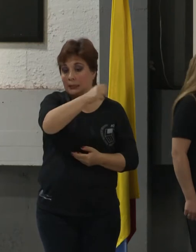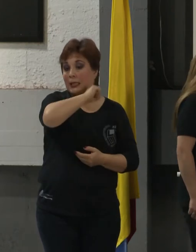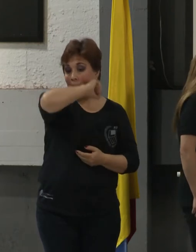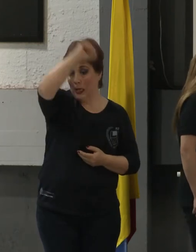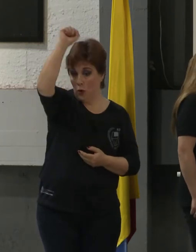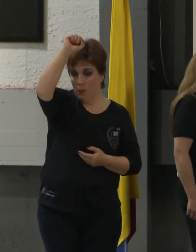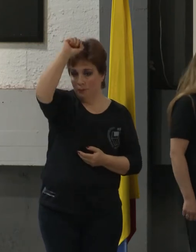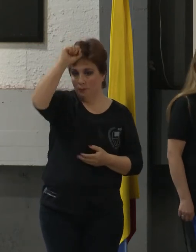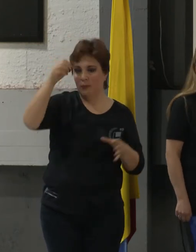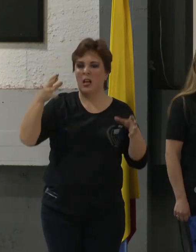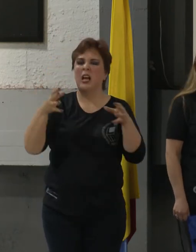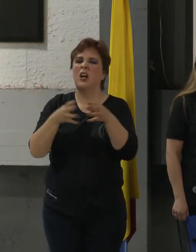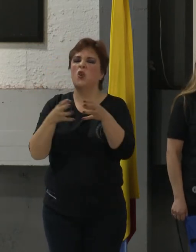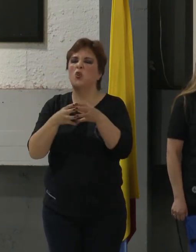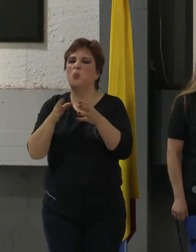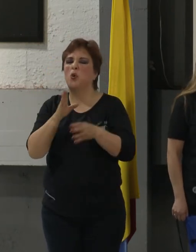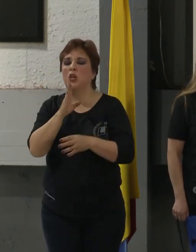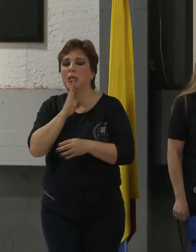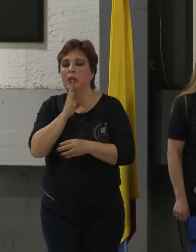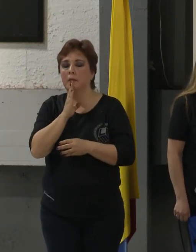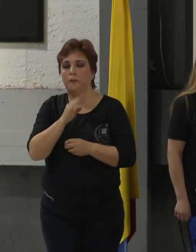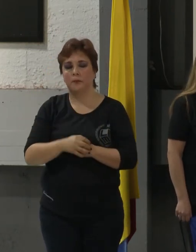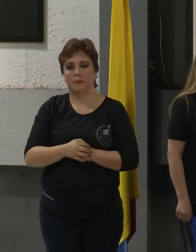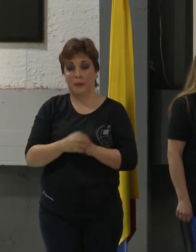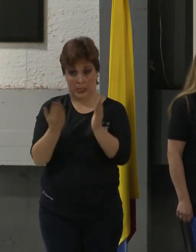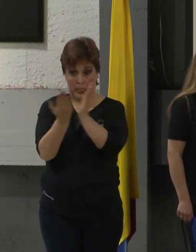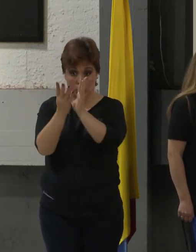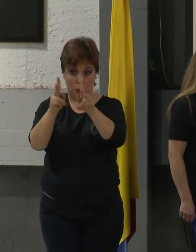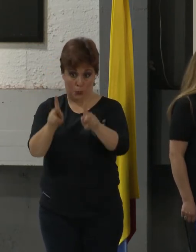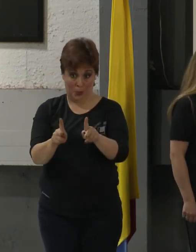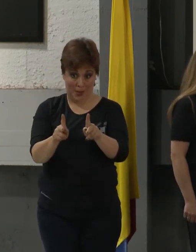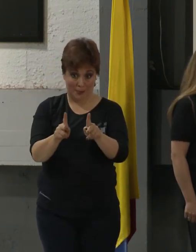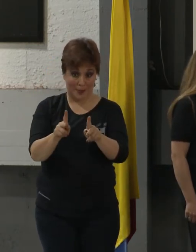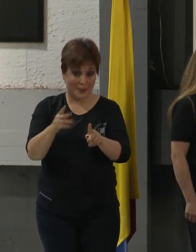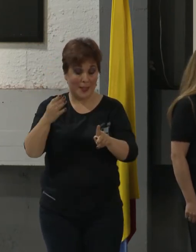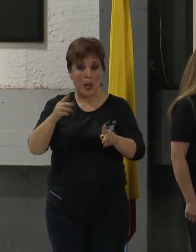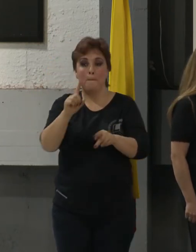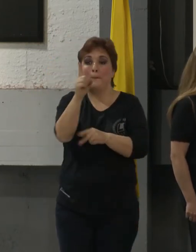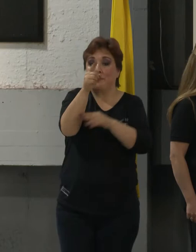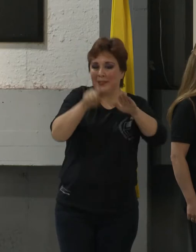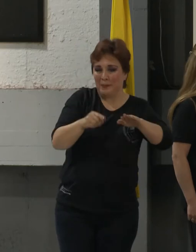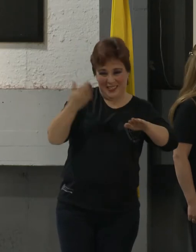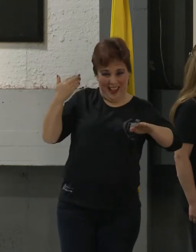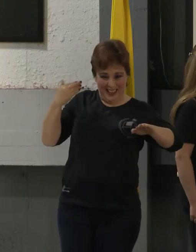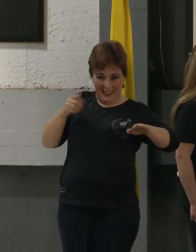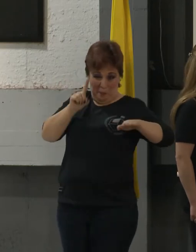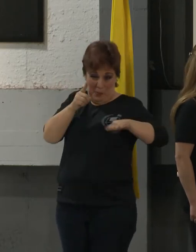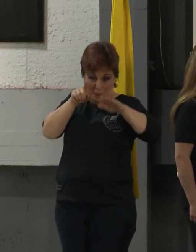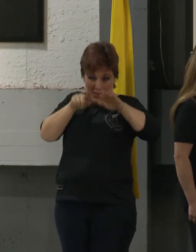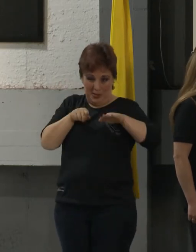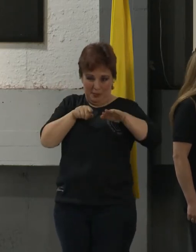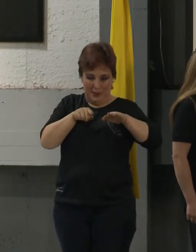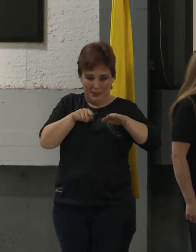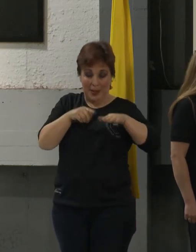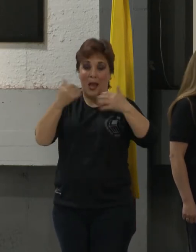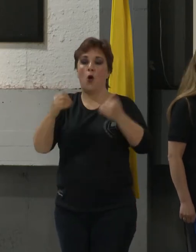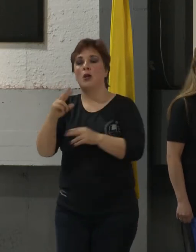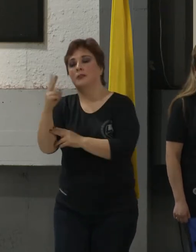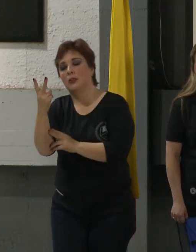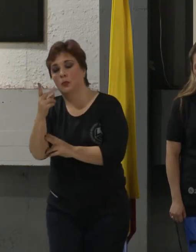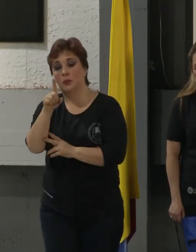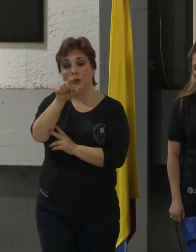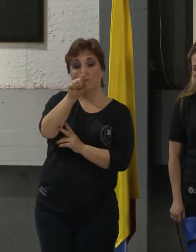estudiantes en ese momento estaban en primer semestre hoy día están en segundo semestre sara sofía rodríguez garcía